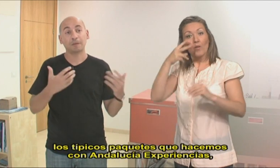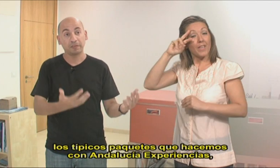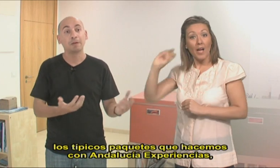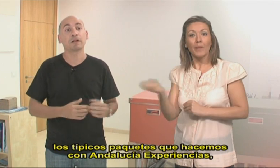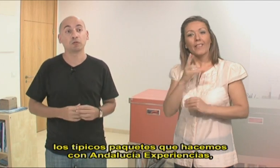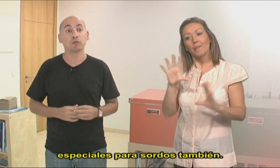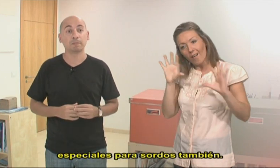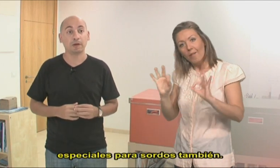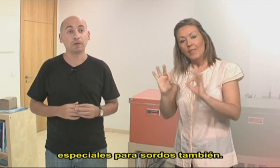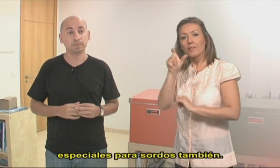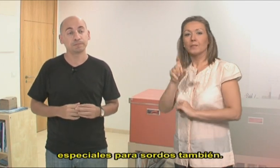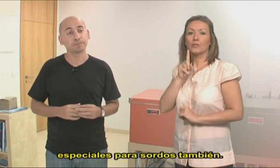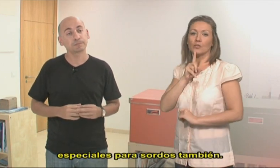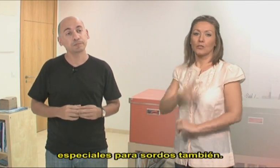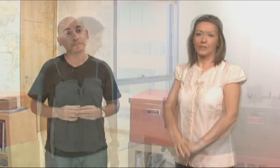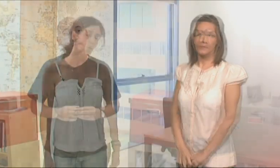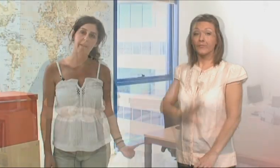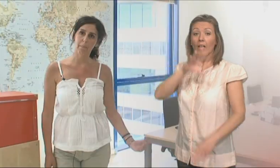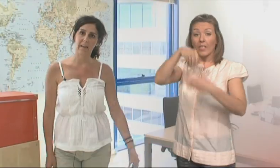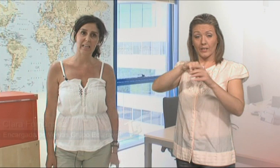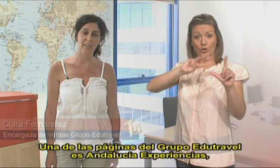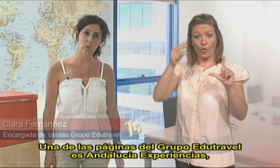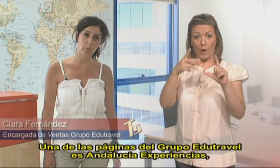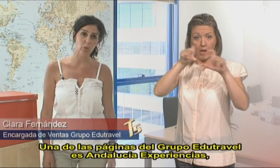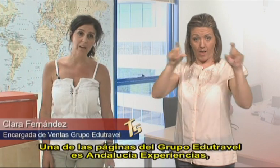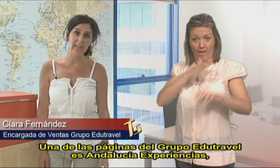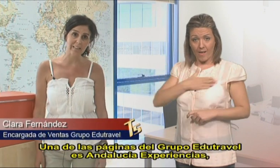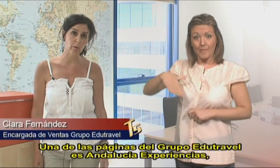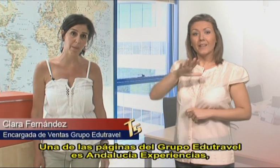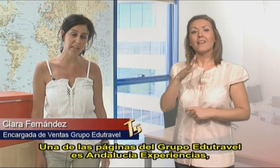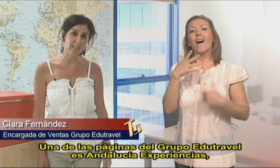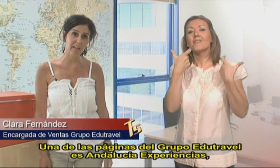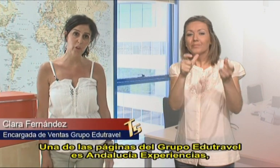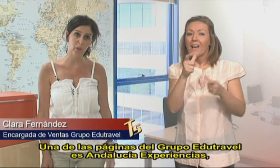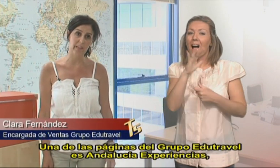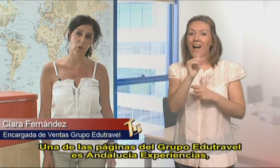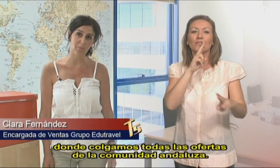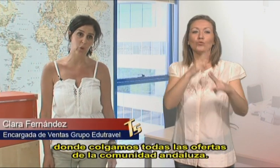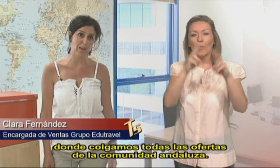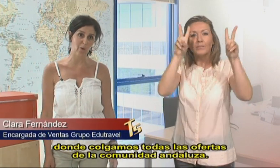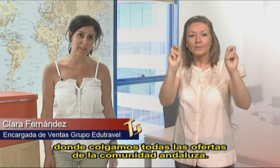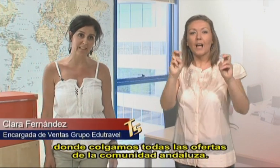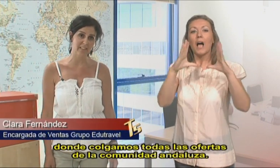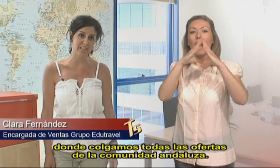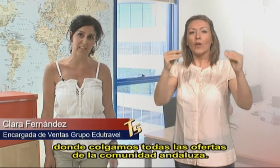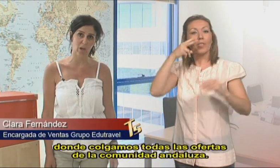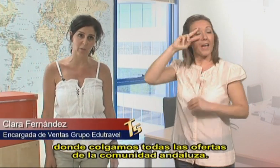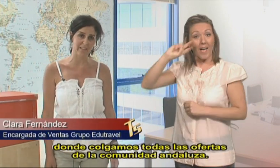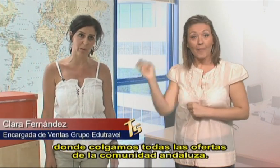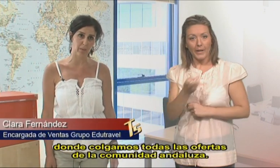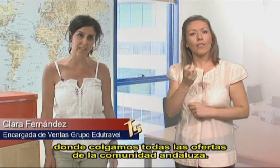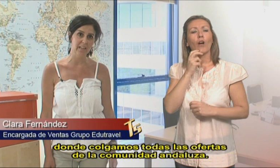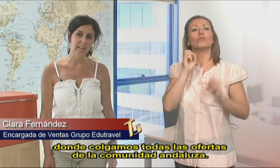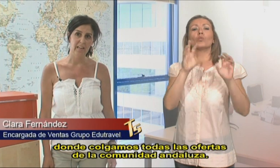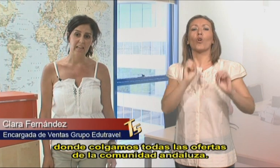Experiencias especiales para sordos también. Una de las páginas del grupo EduTravel es Andalucía Experiencias donde colgamos todas las ofertas de la